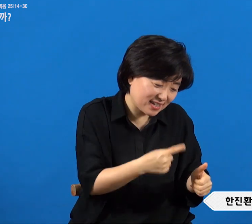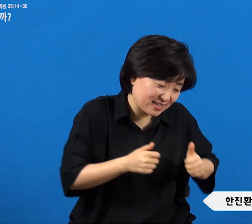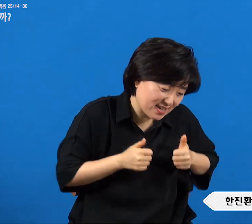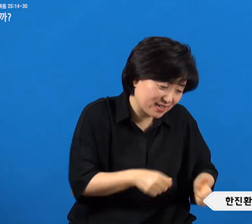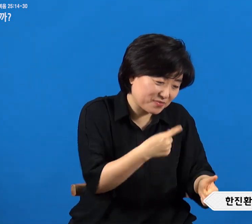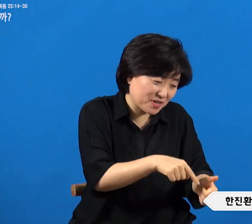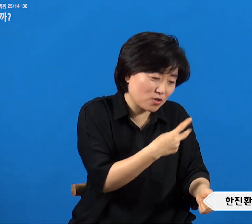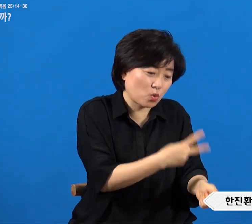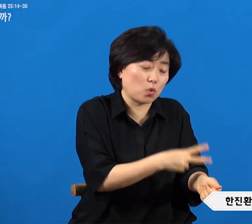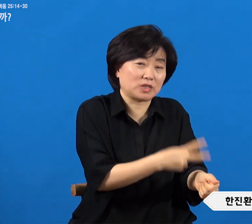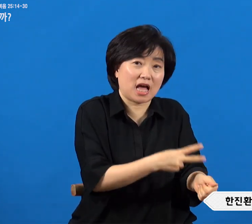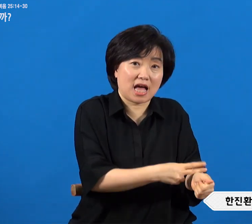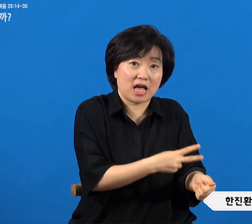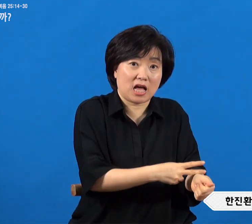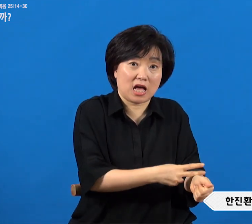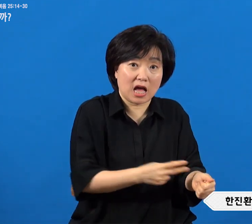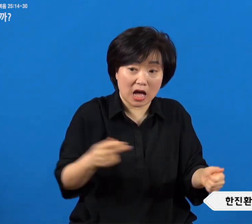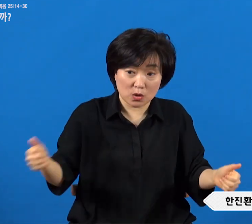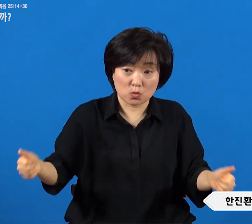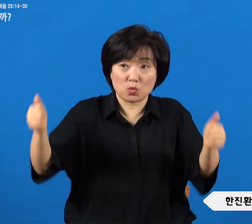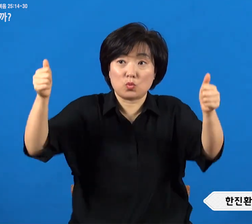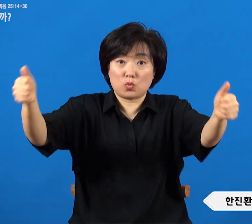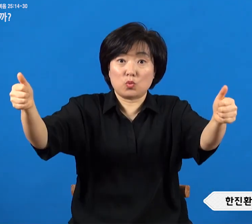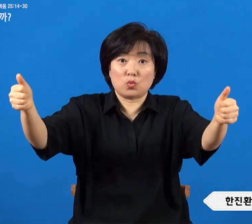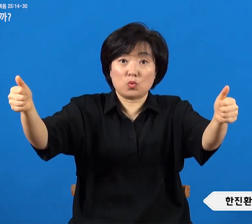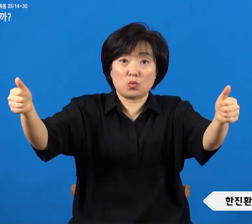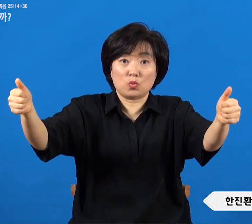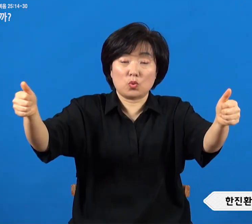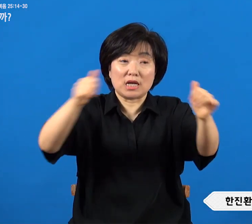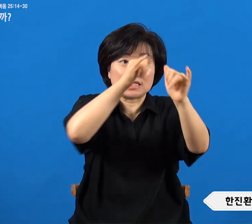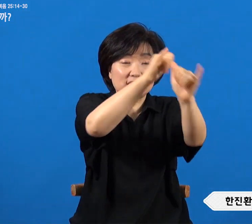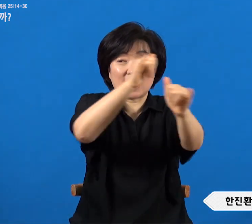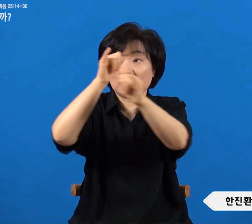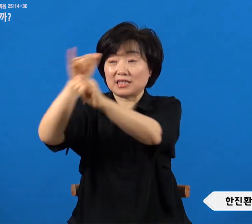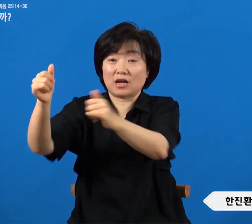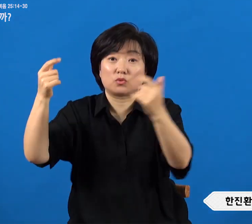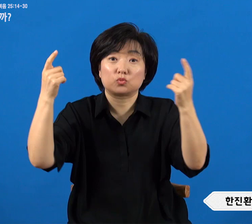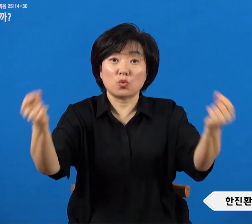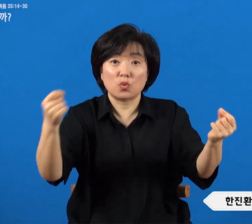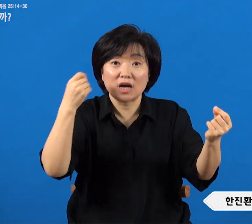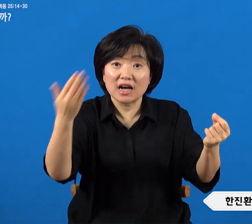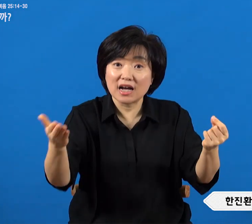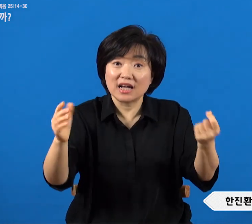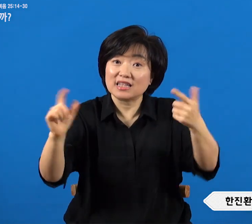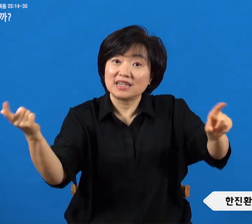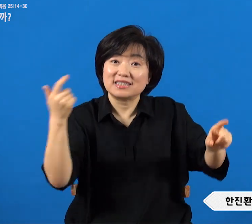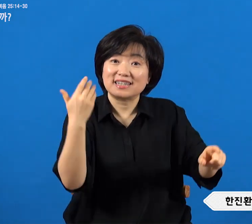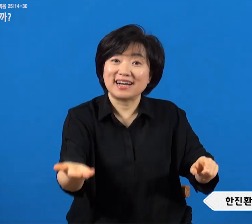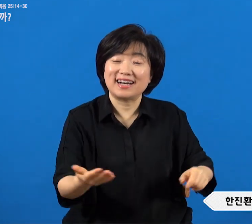심판대 앞에 같이 나아가면 상급이 같겠습니까? 다르겠습니까?